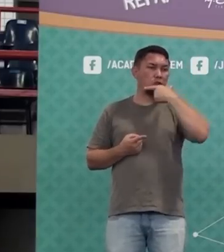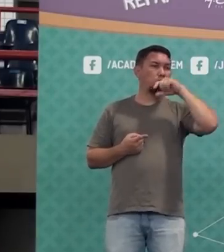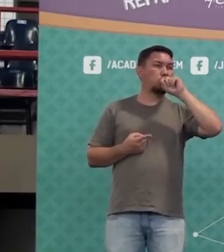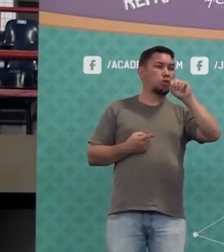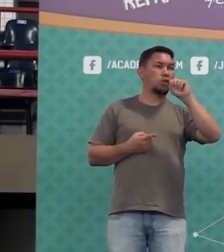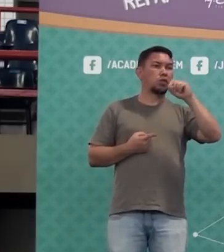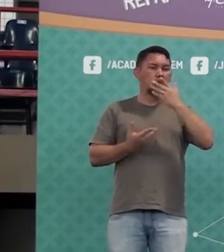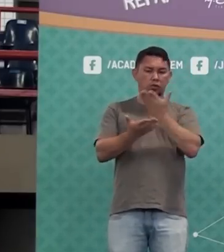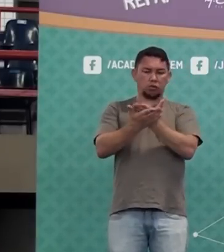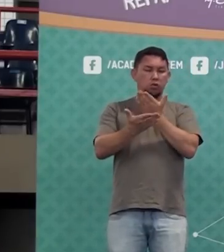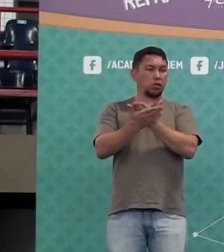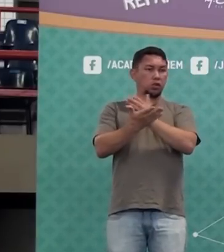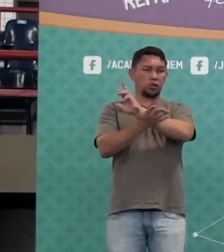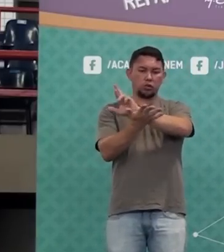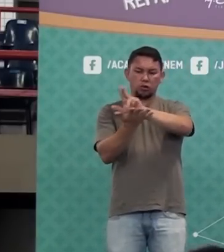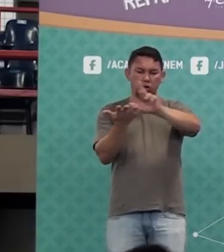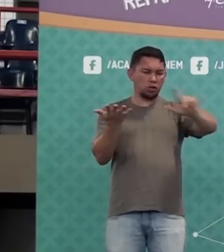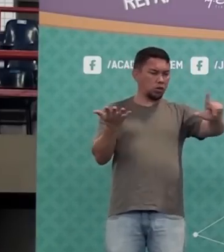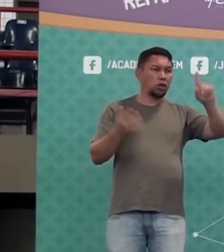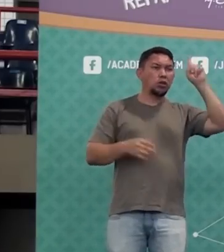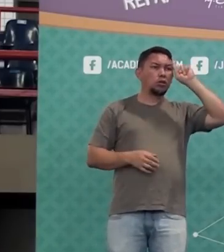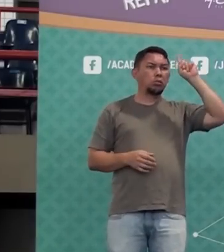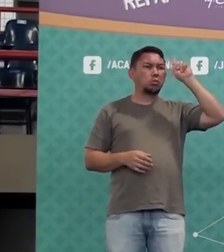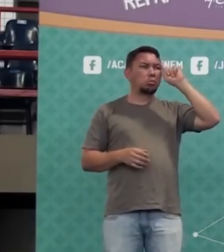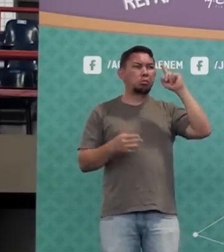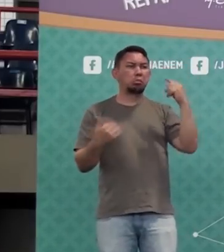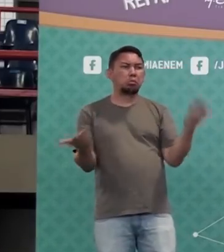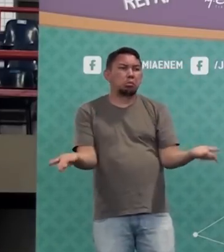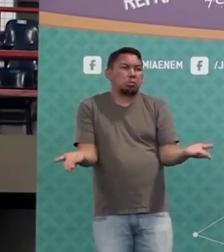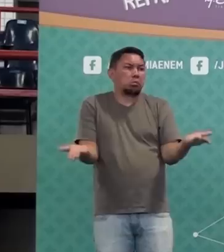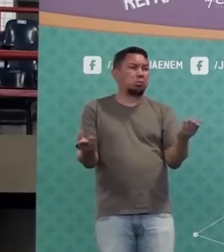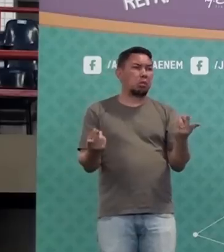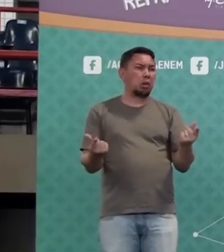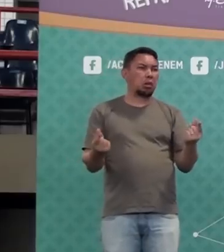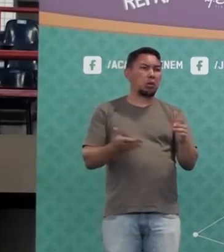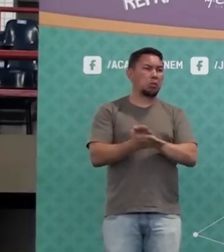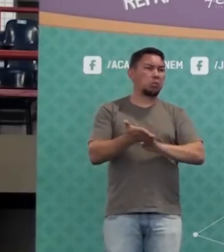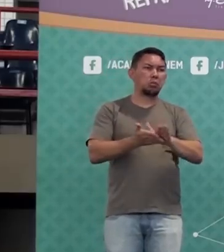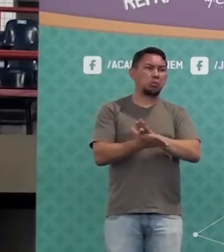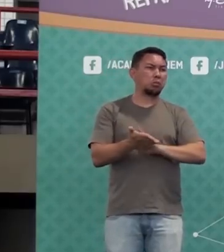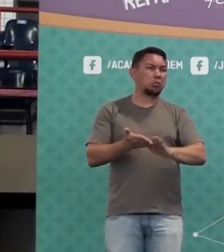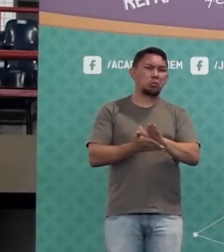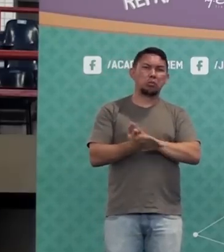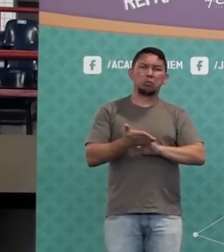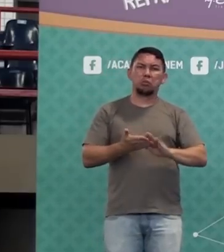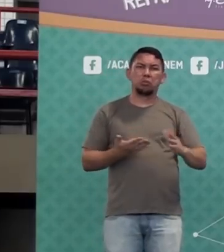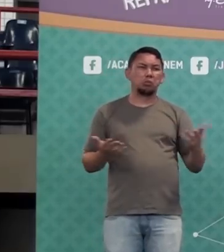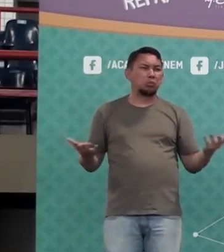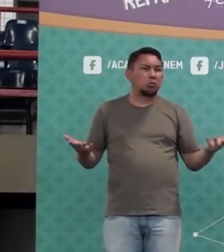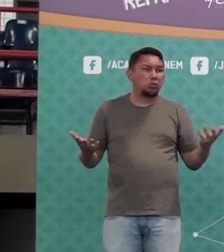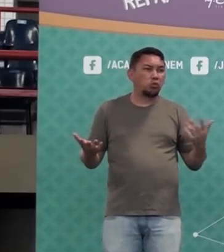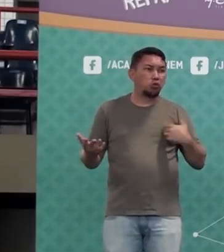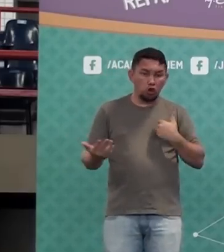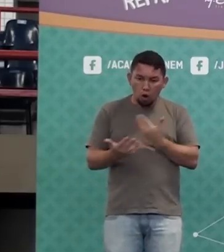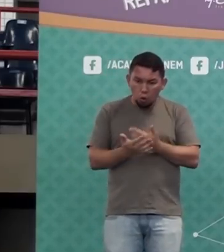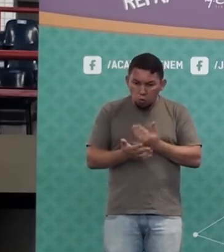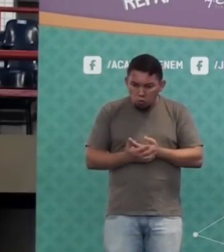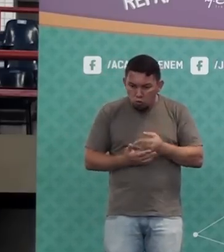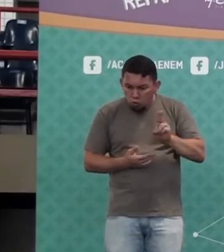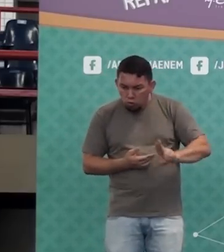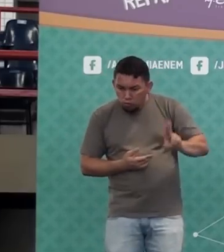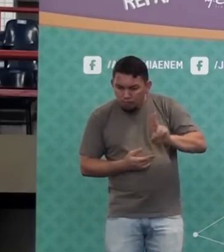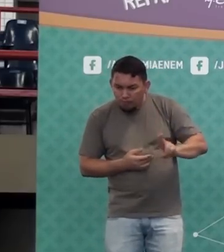de estudar coisas que no dia a dia nós não utilizamos, nós não vemos